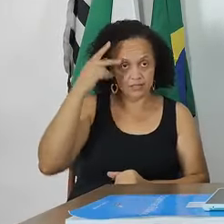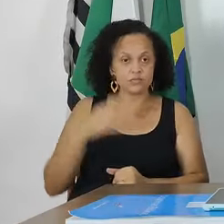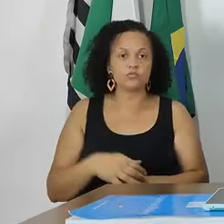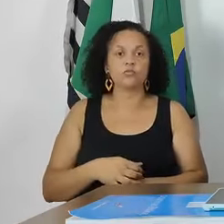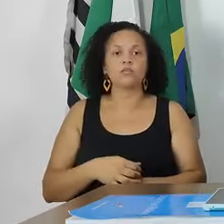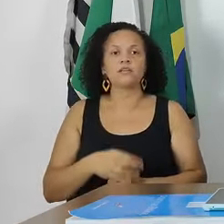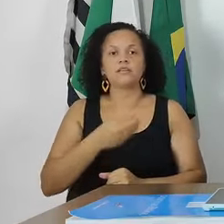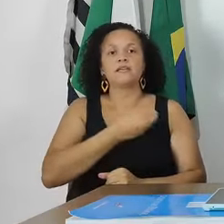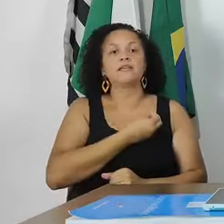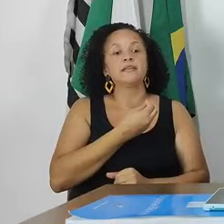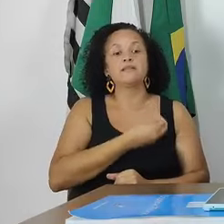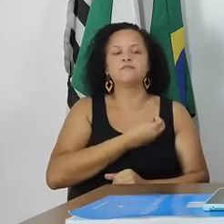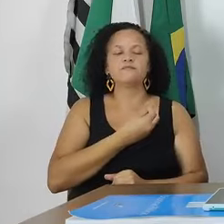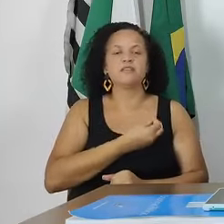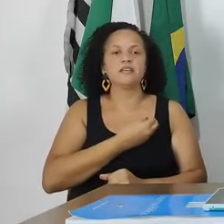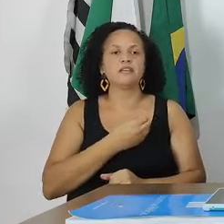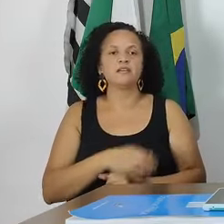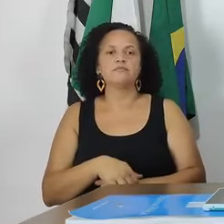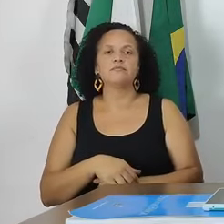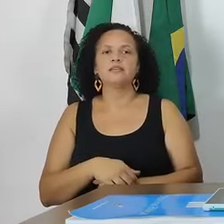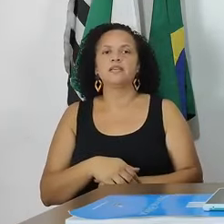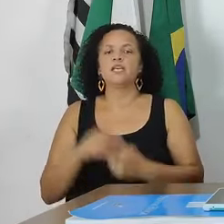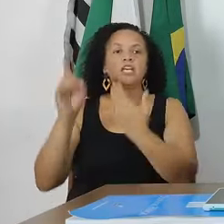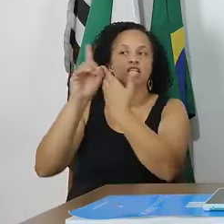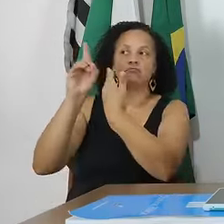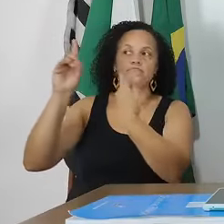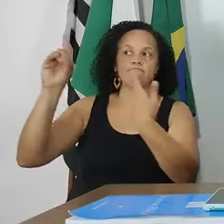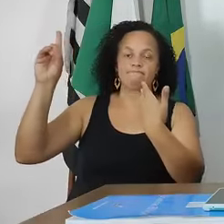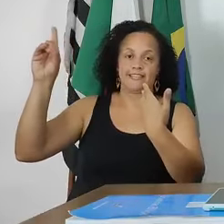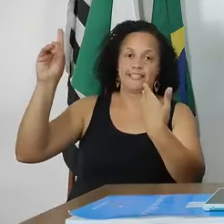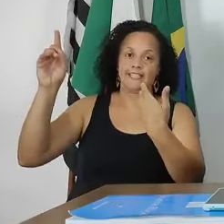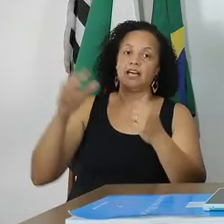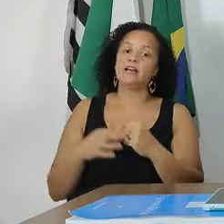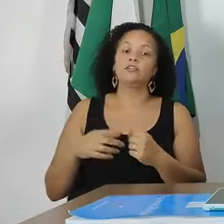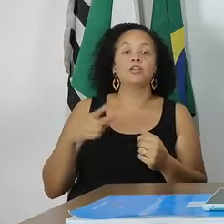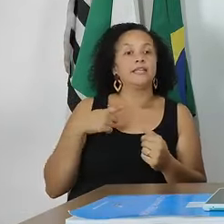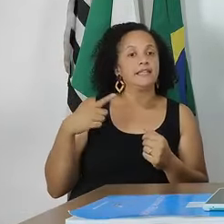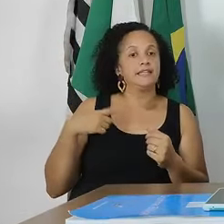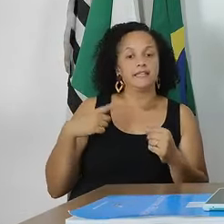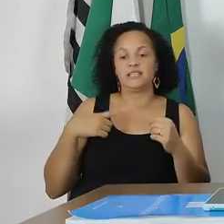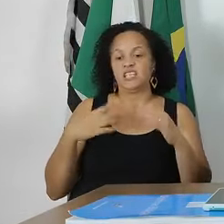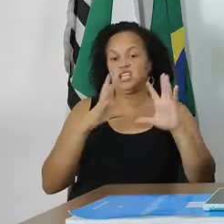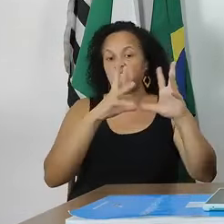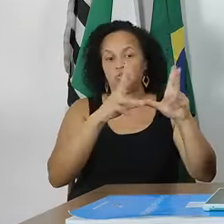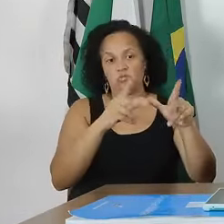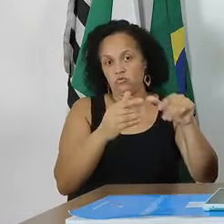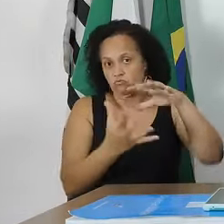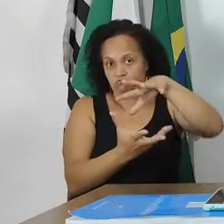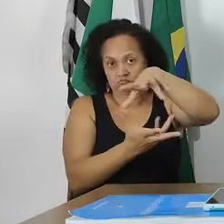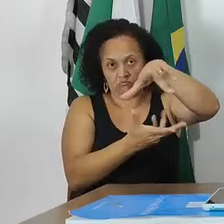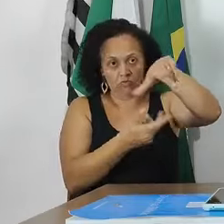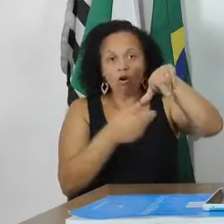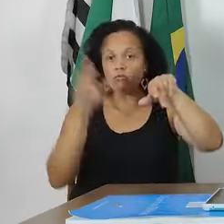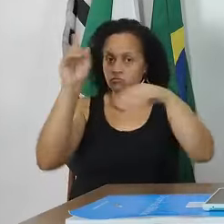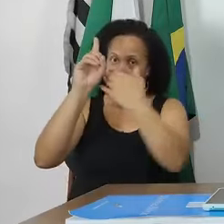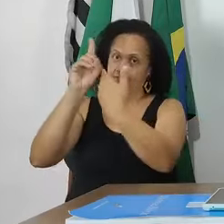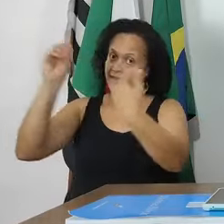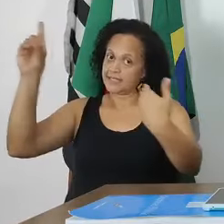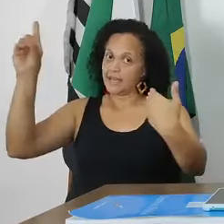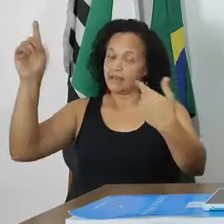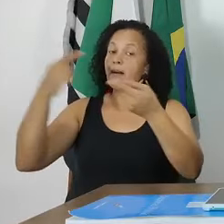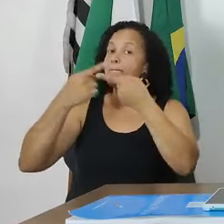Então, se eles são do mundo, eles vão ouvir as coisas do mundo. Nós não, nós somos de Deus, então a gente tem que ouvir as coisas que vêm